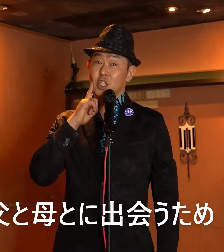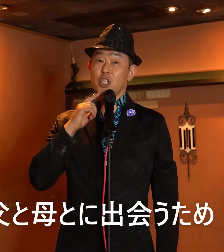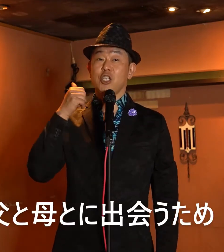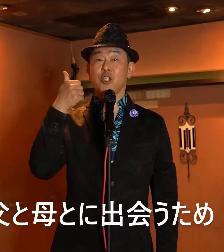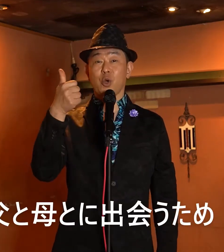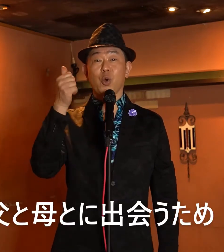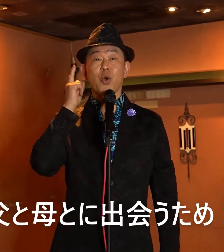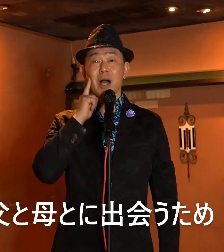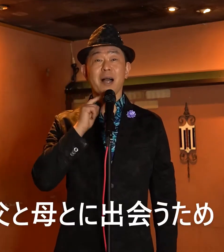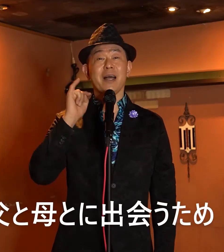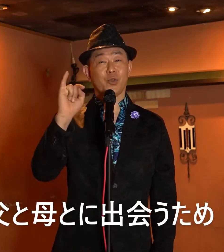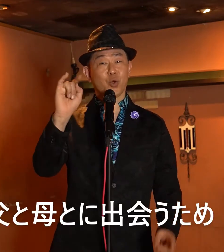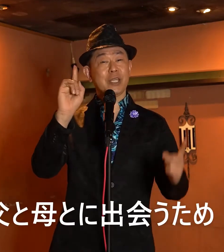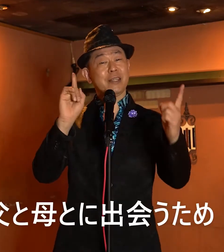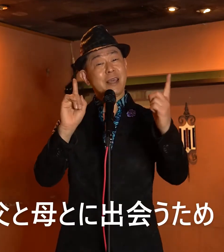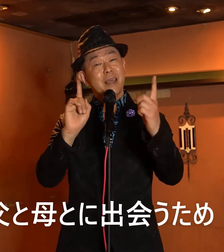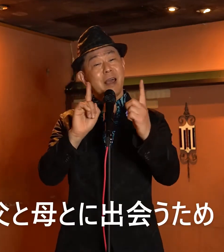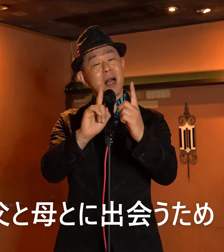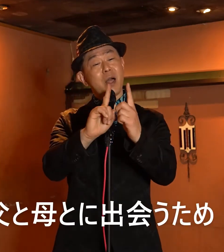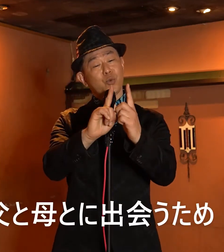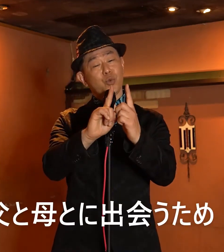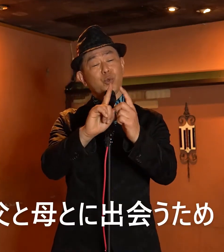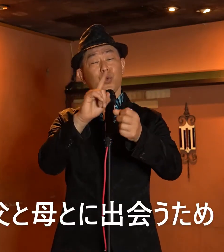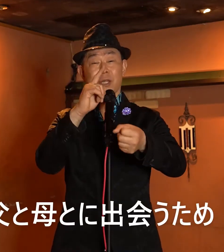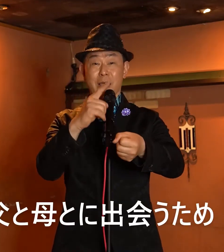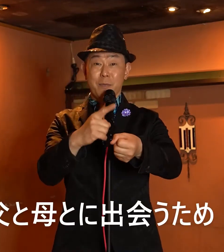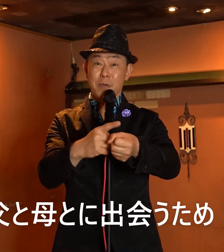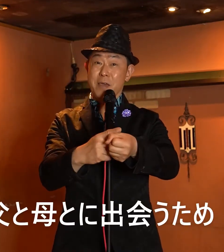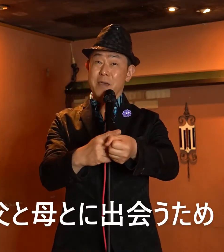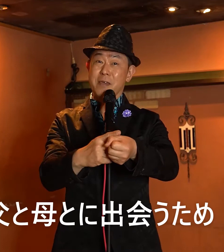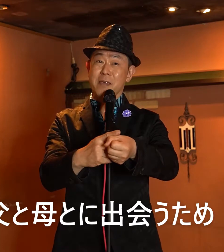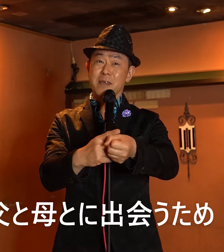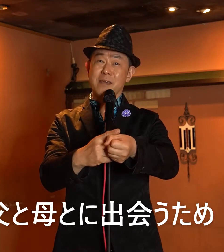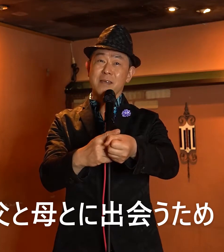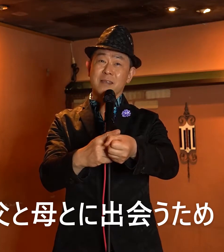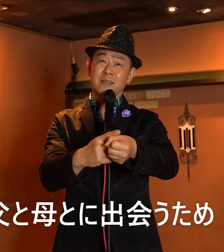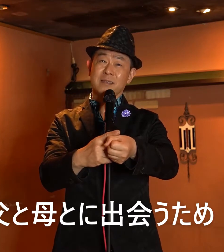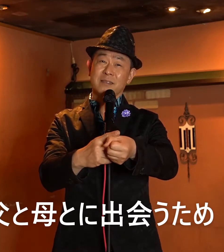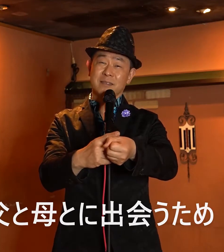父と母とに出会うため、